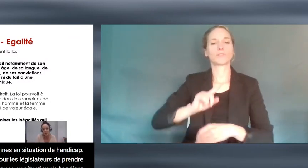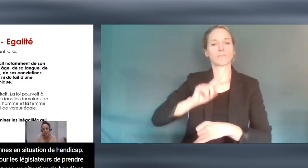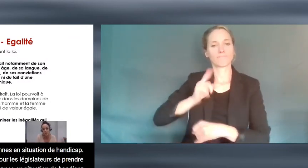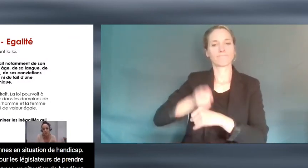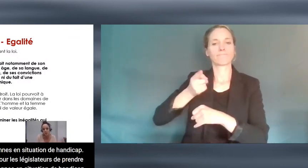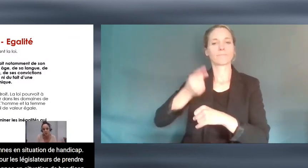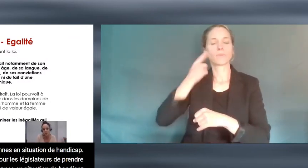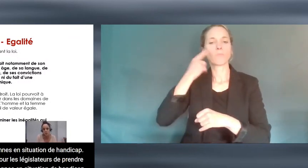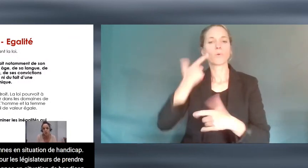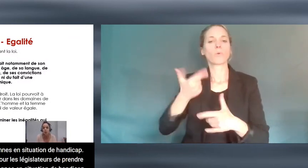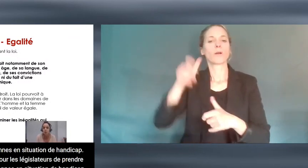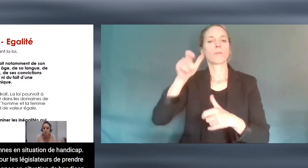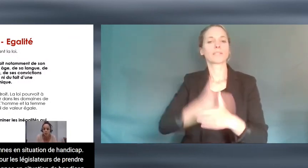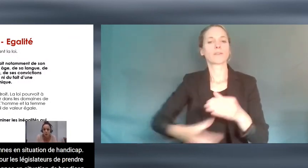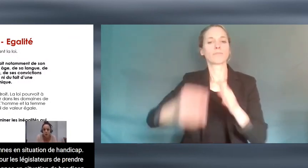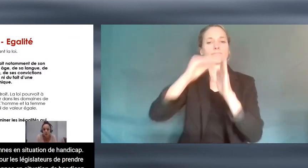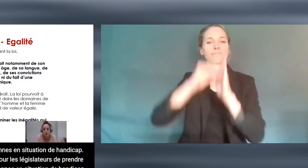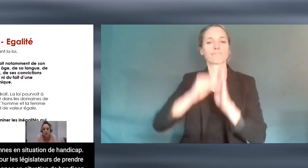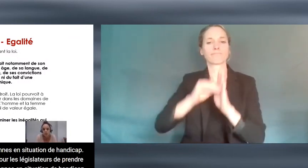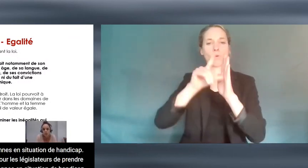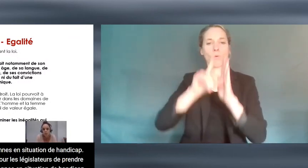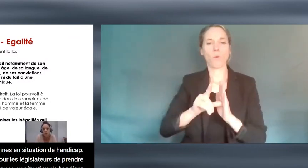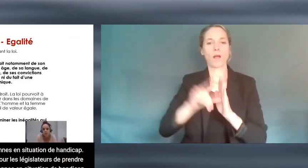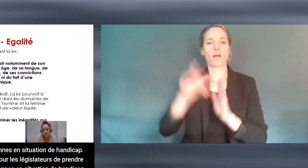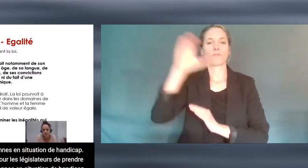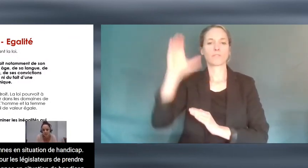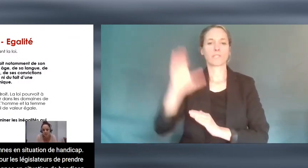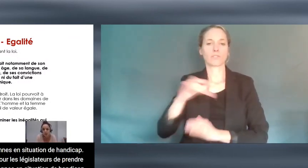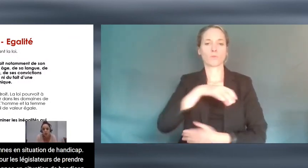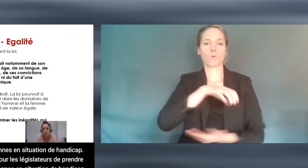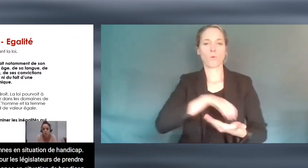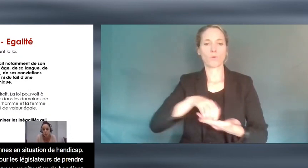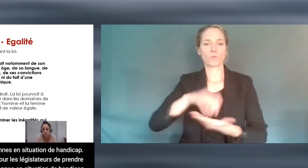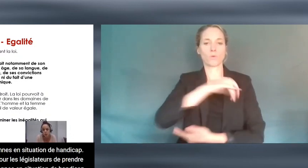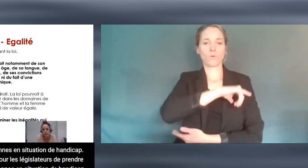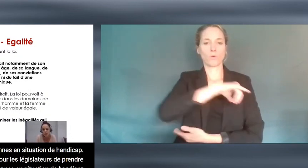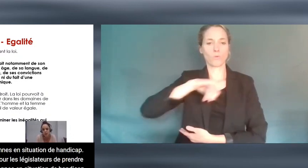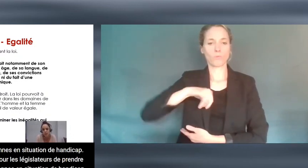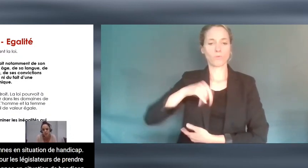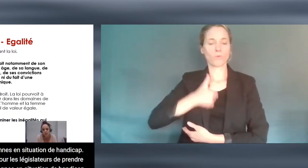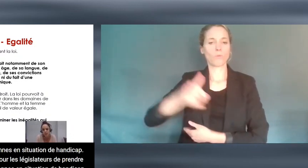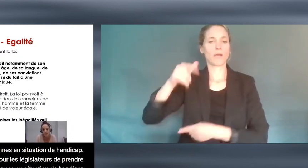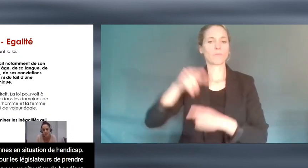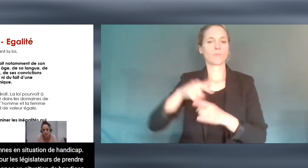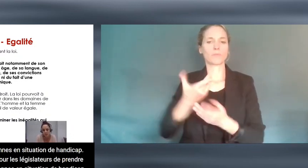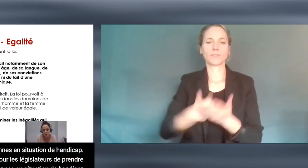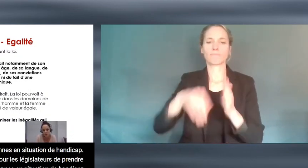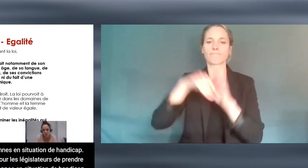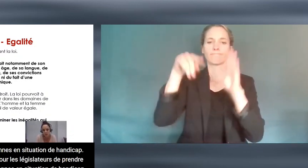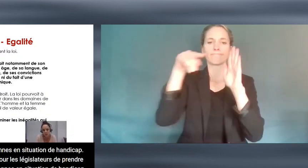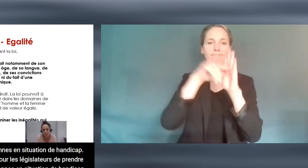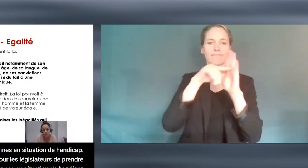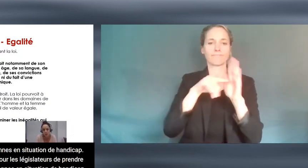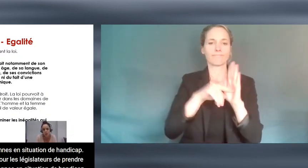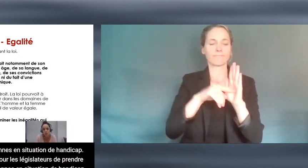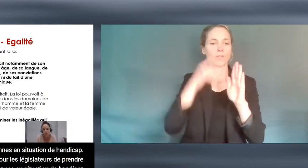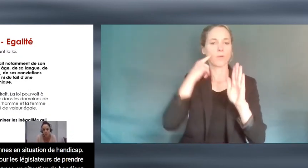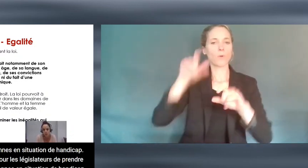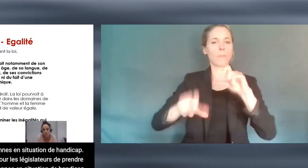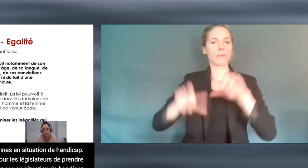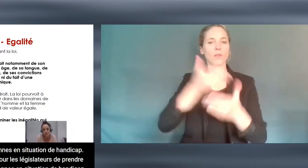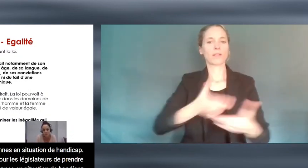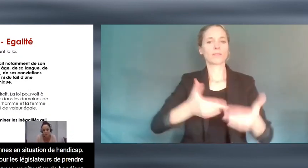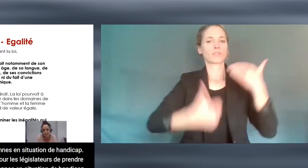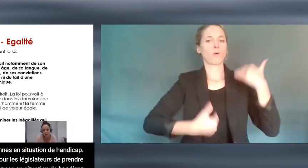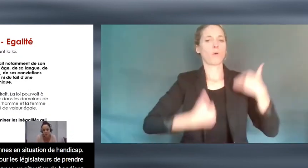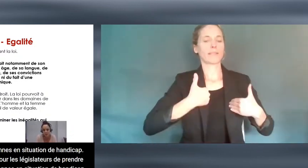Confédération, des cantons et des communes, de prendre les mesures nécessaires pour que les personnes en situation de handicap ne soient